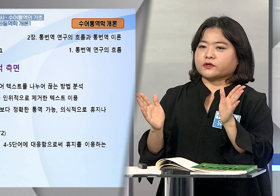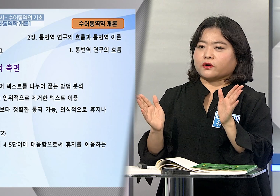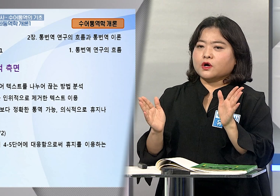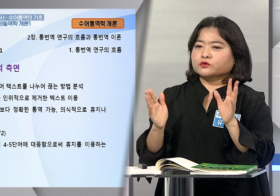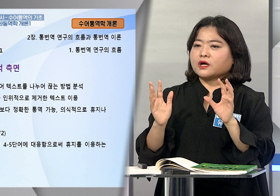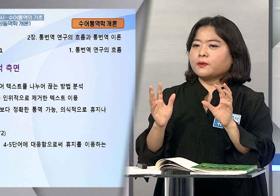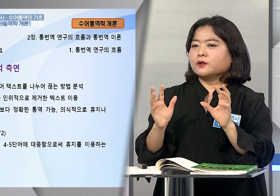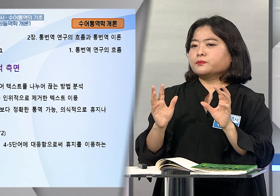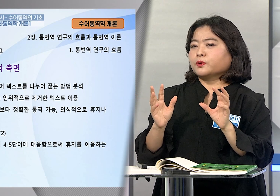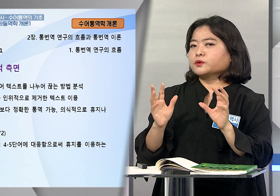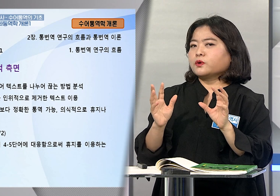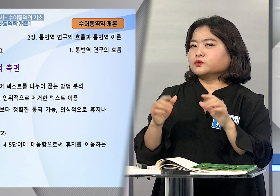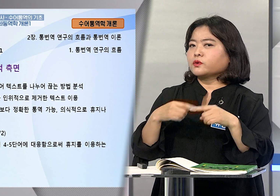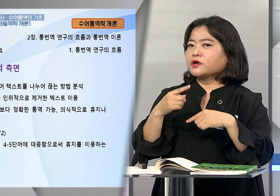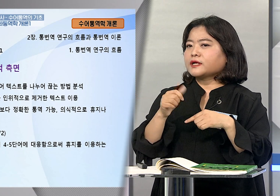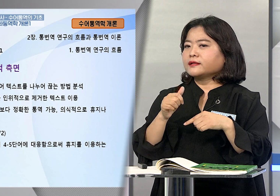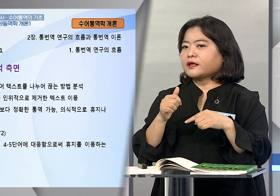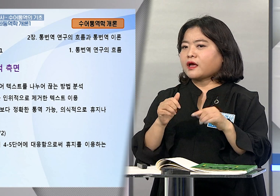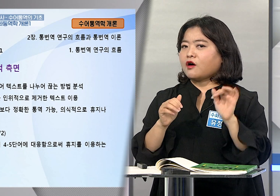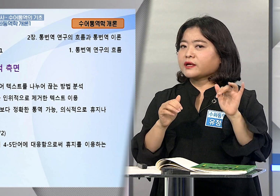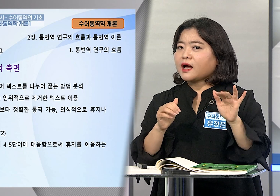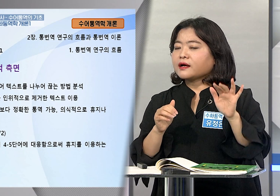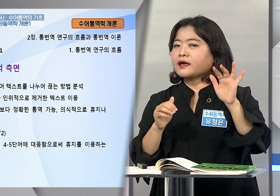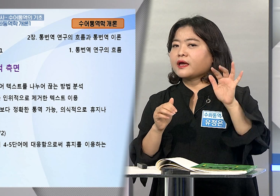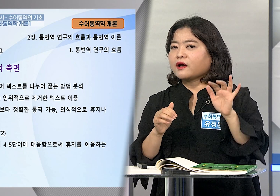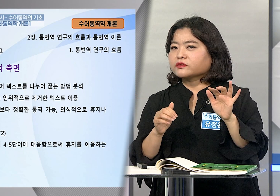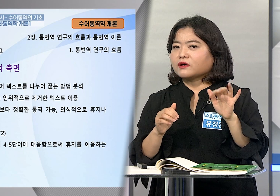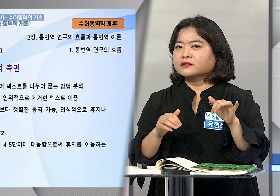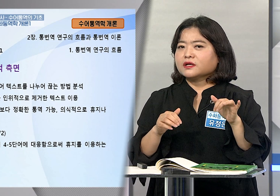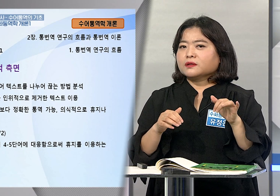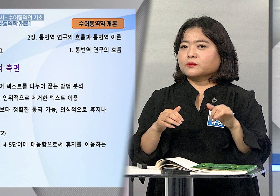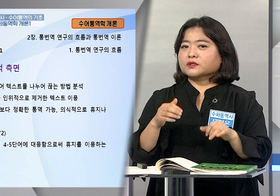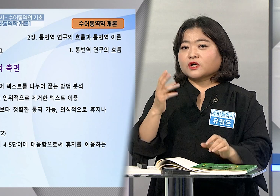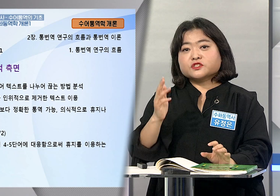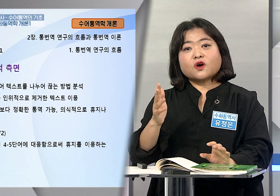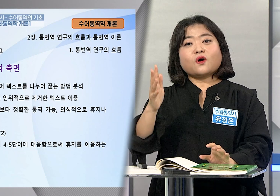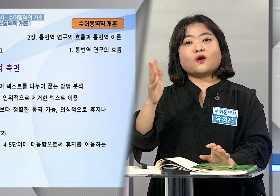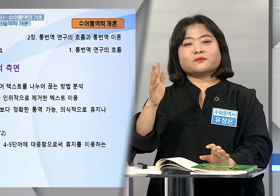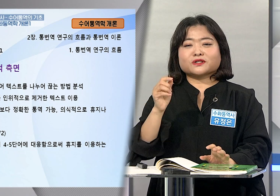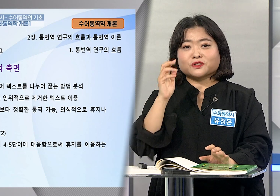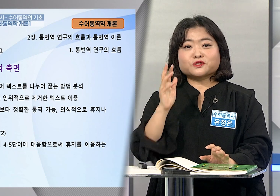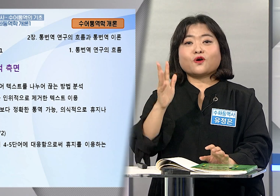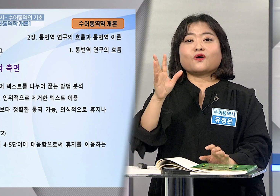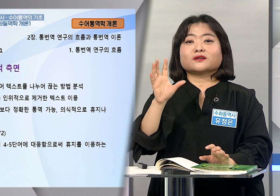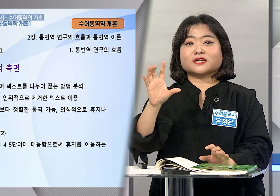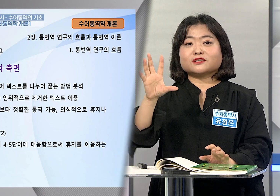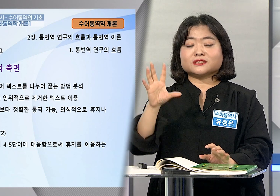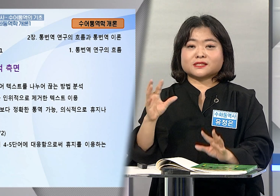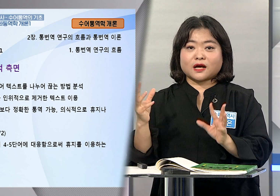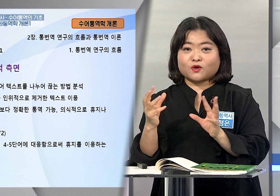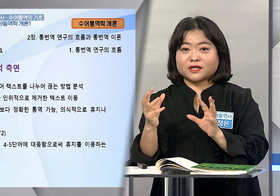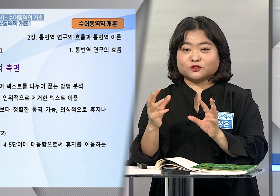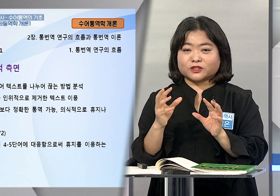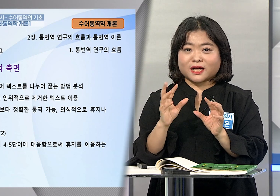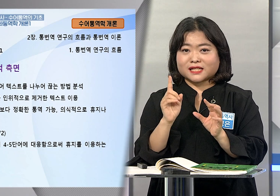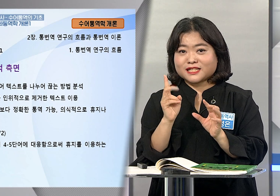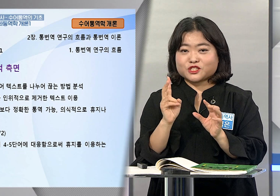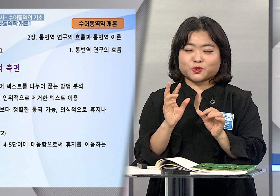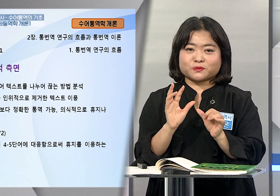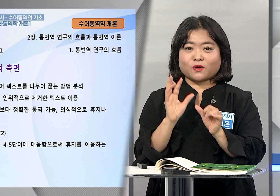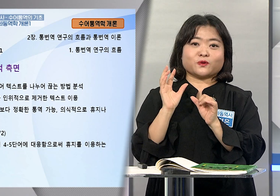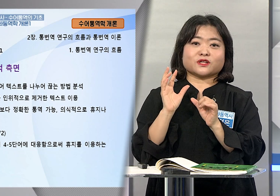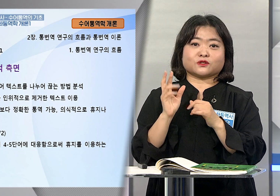수밖에 없어요. 우리가 보통 통역을 할 때 억양의 어떤 뭐 그렇죠 하면 그렇죠가 길어지는 상황을 우리가